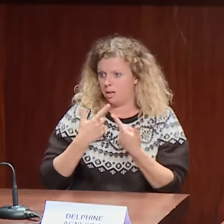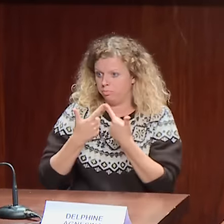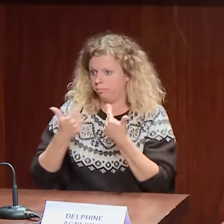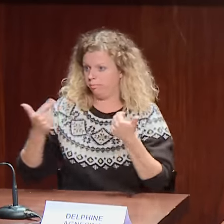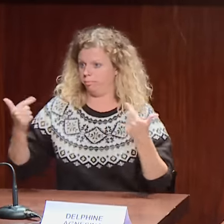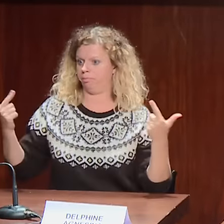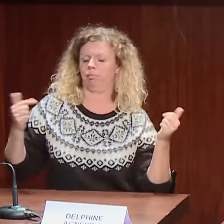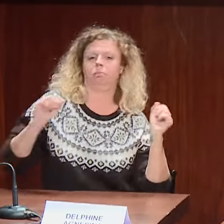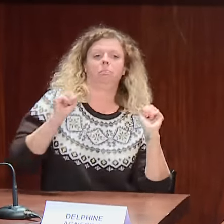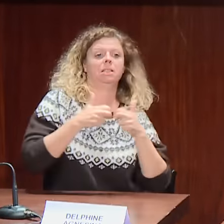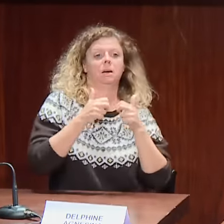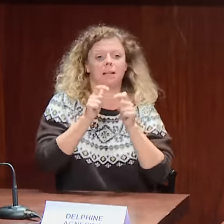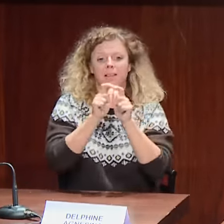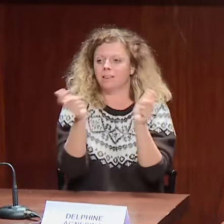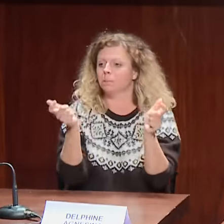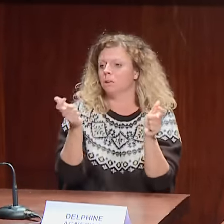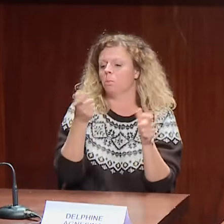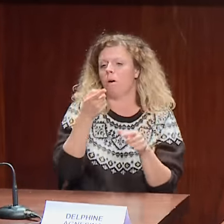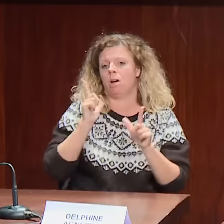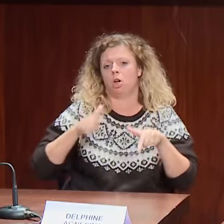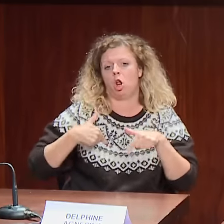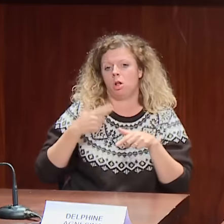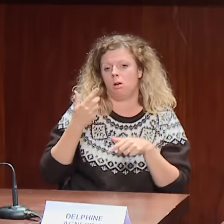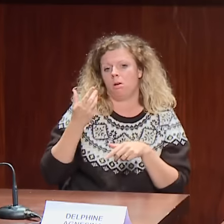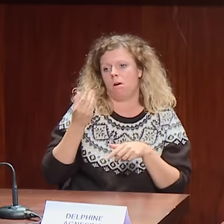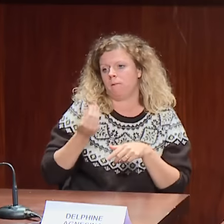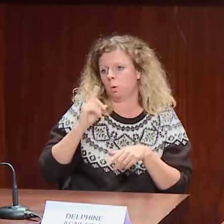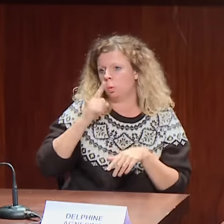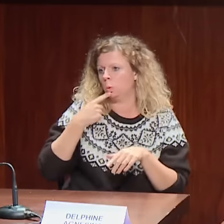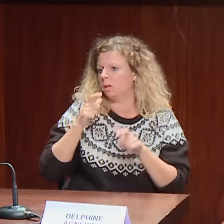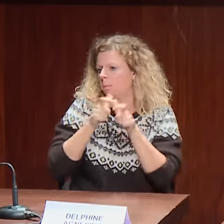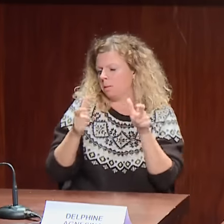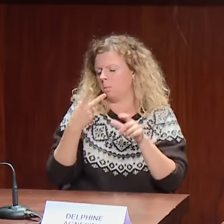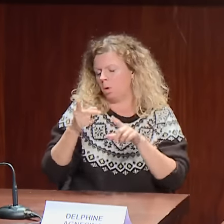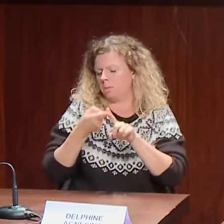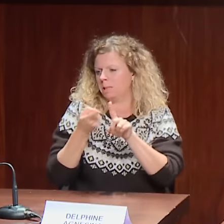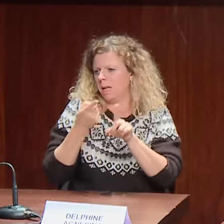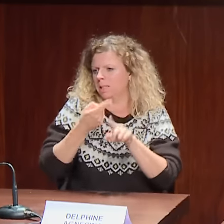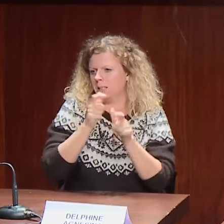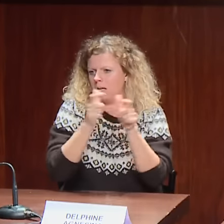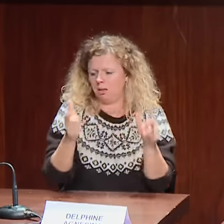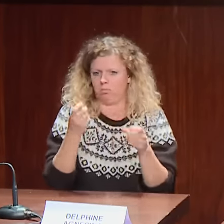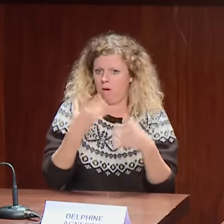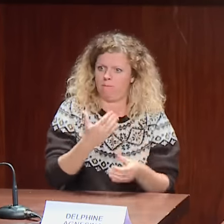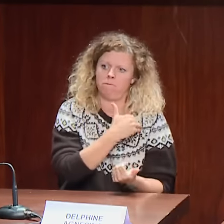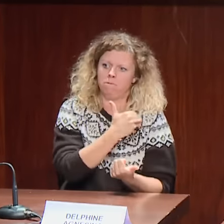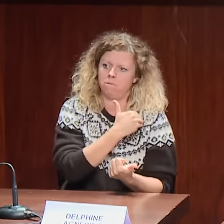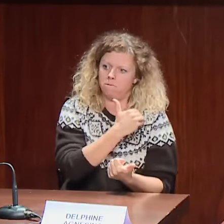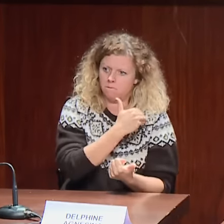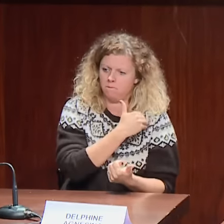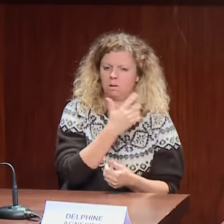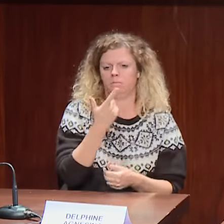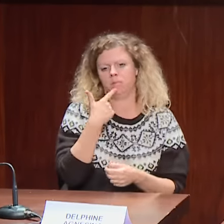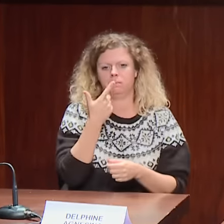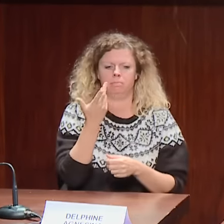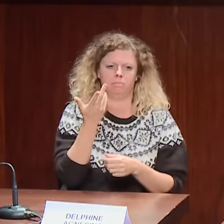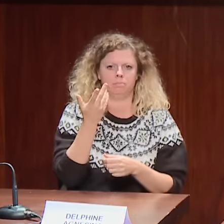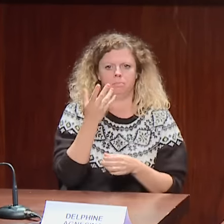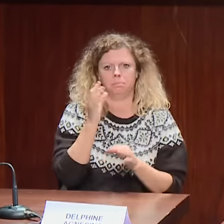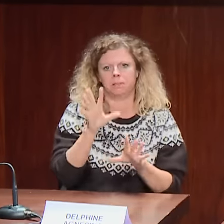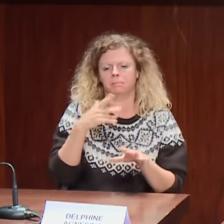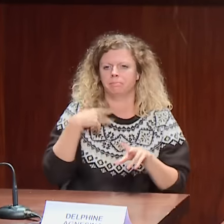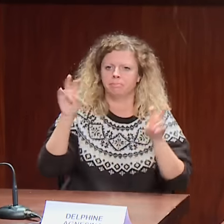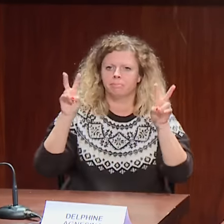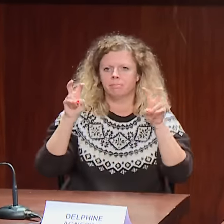Alors, on a eu affaire à des gens avec des profils complètement différents. On a eu... des enfants. On a été